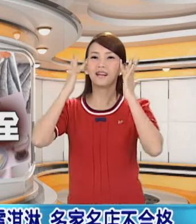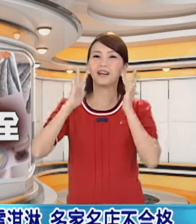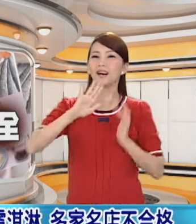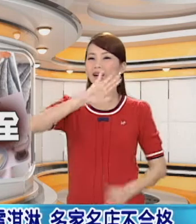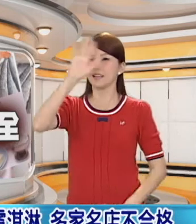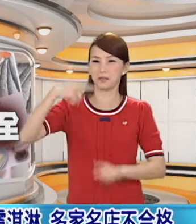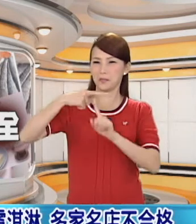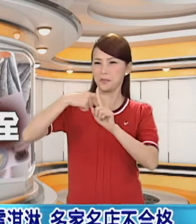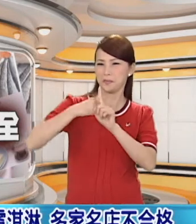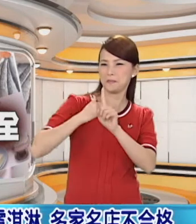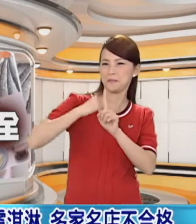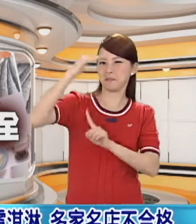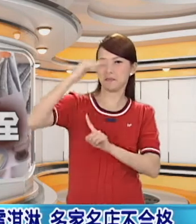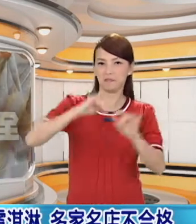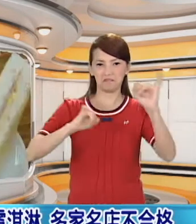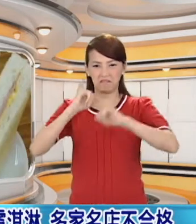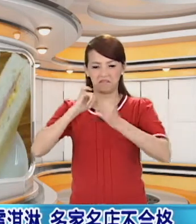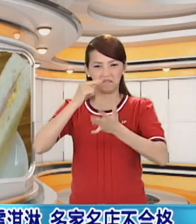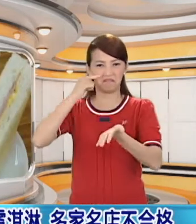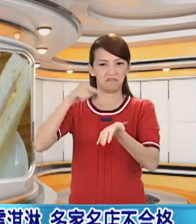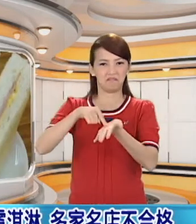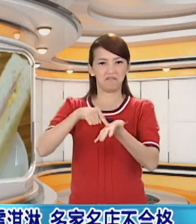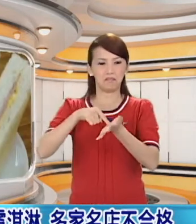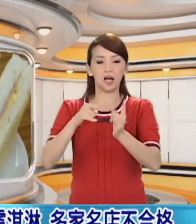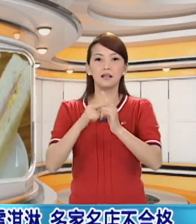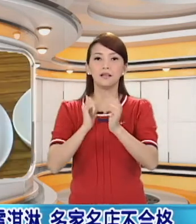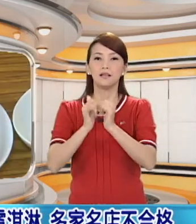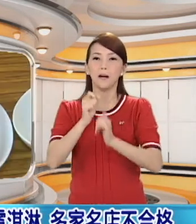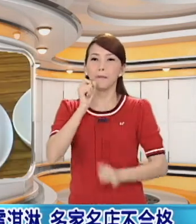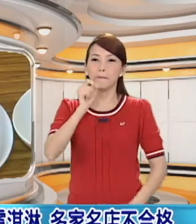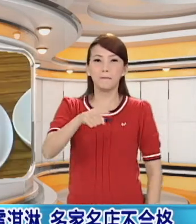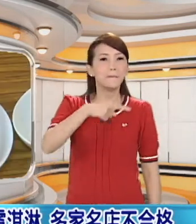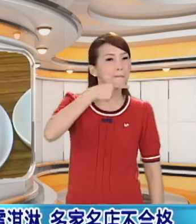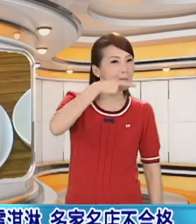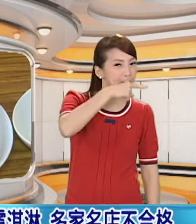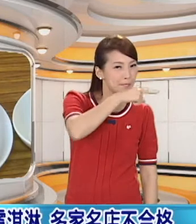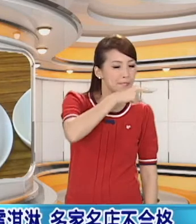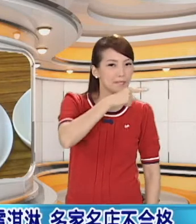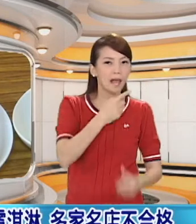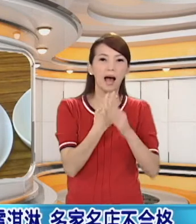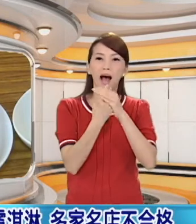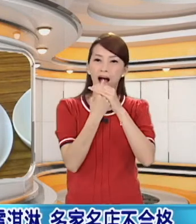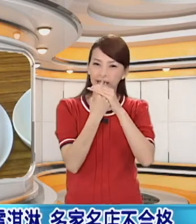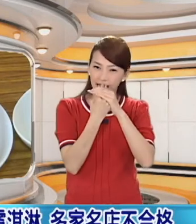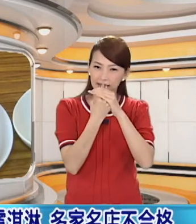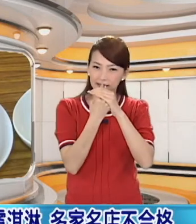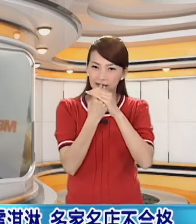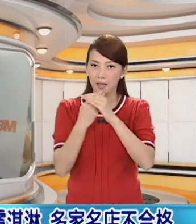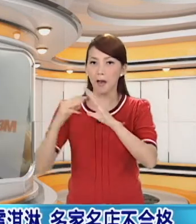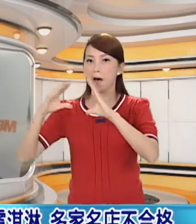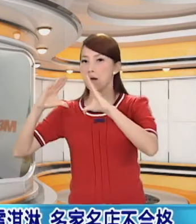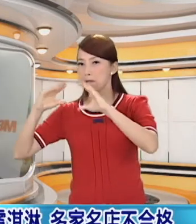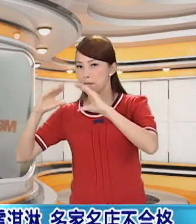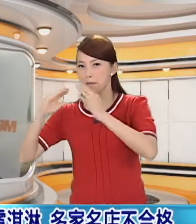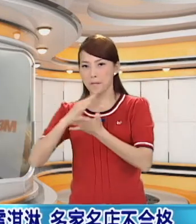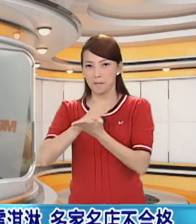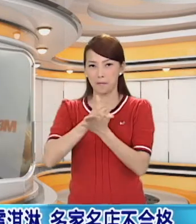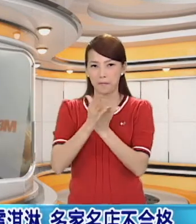夏天气温高，细菌容易滋生。民众在购买冰品或者是三明治、面包的时候，一定要注